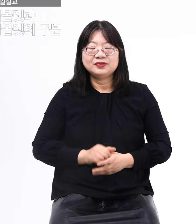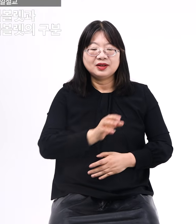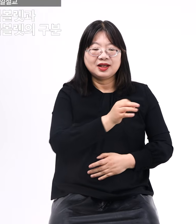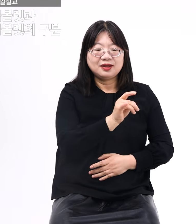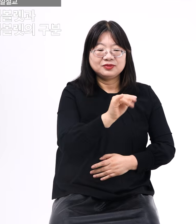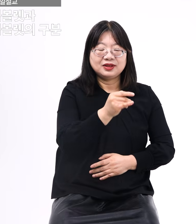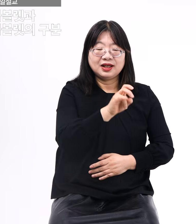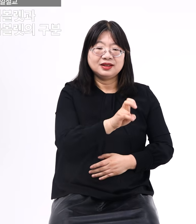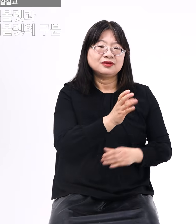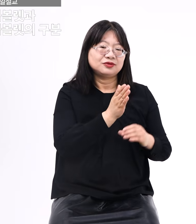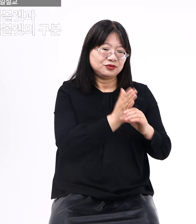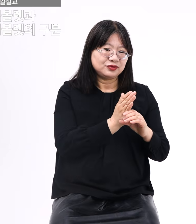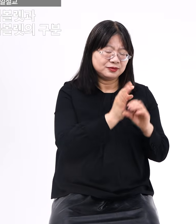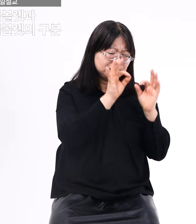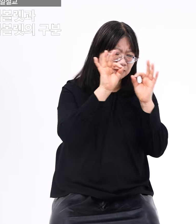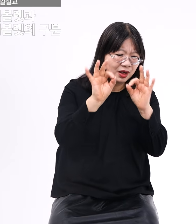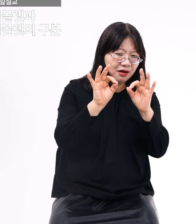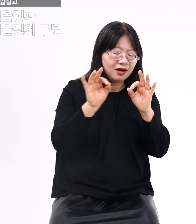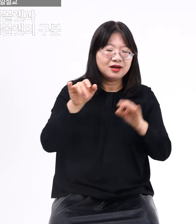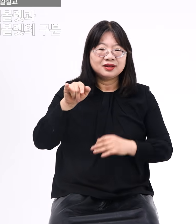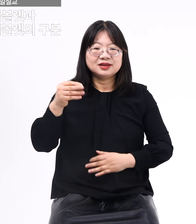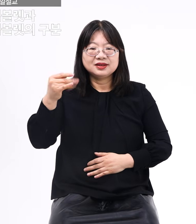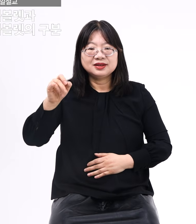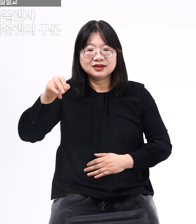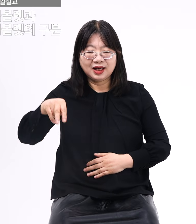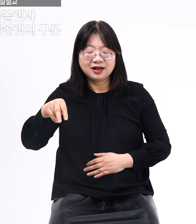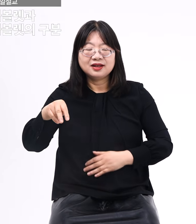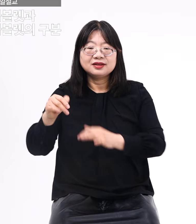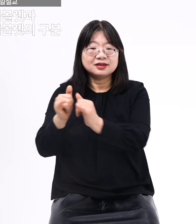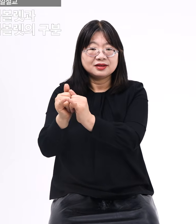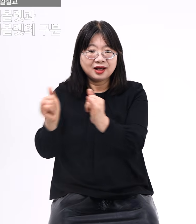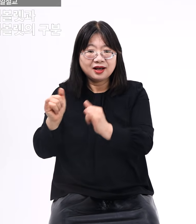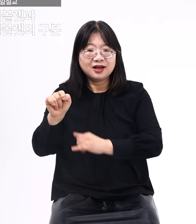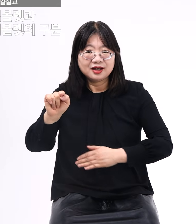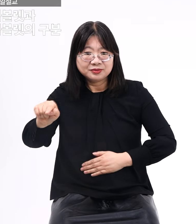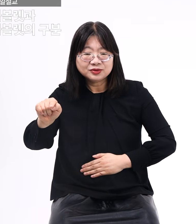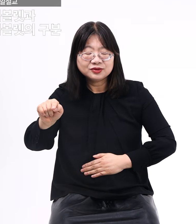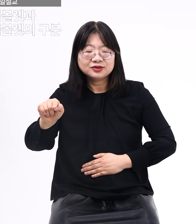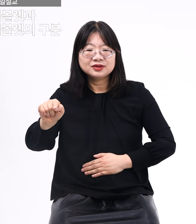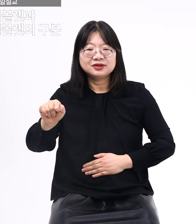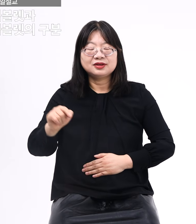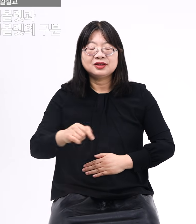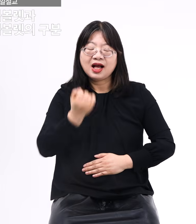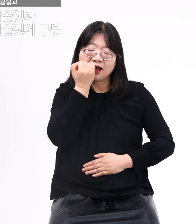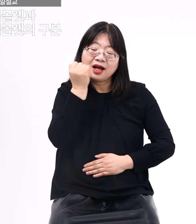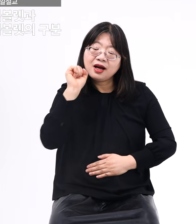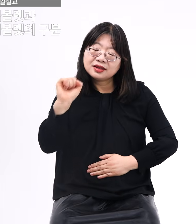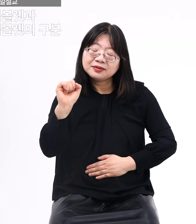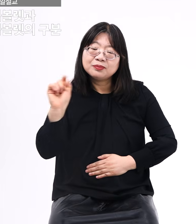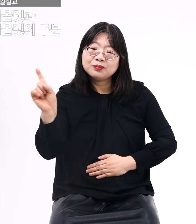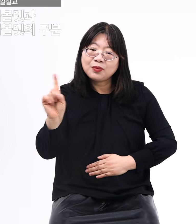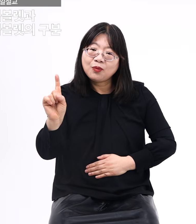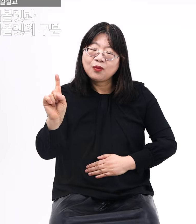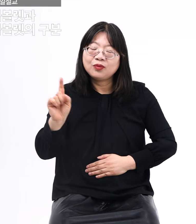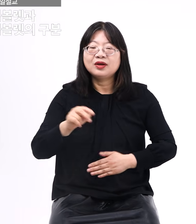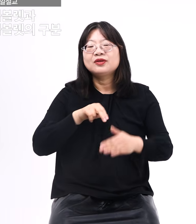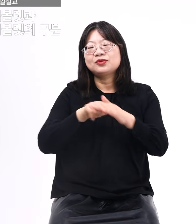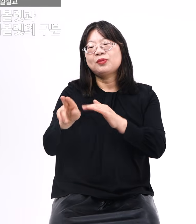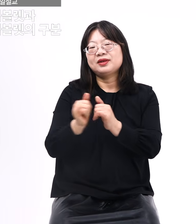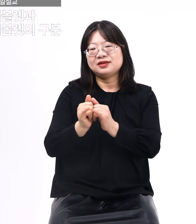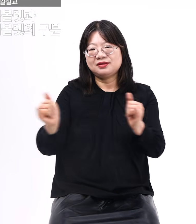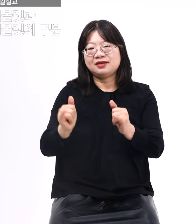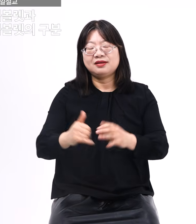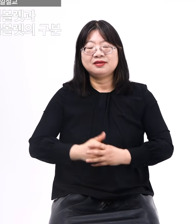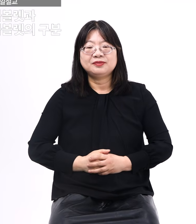에브라임 기준에서는 이 길르앗 족속들은 무슨 자로 낙인이 찍혔는가 하면 이